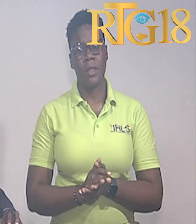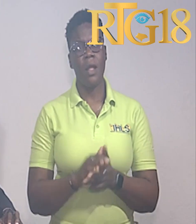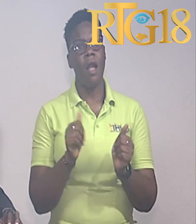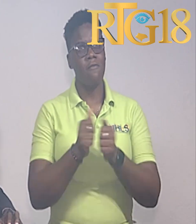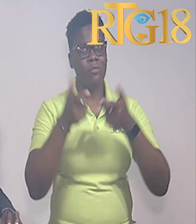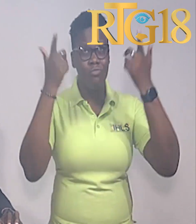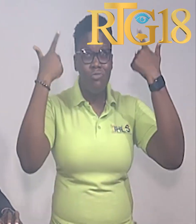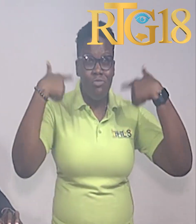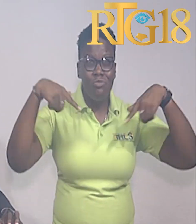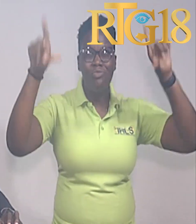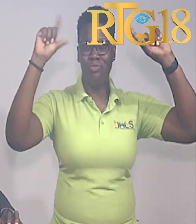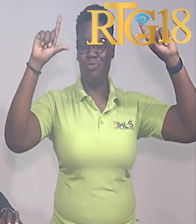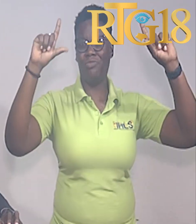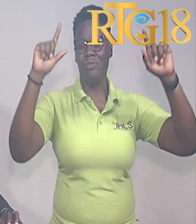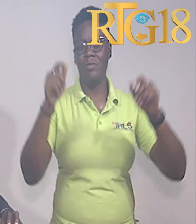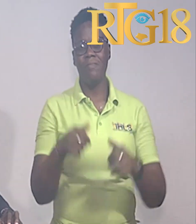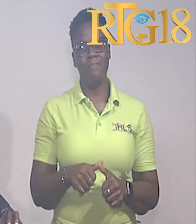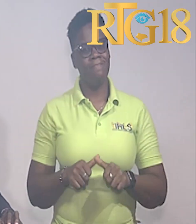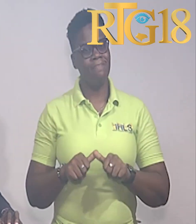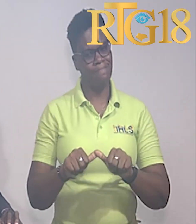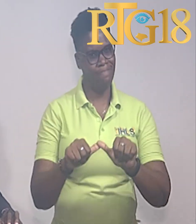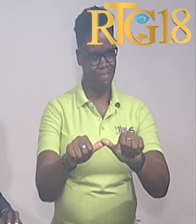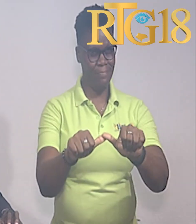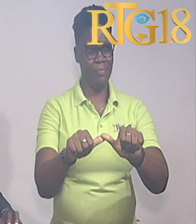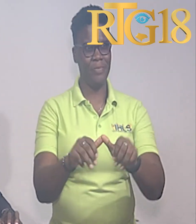résultats concrets et durables,